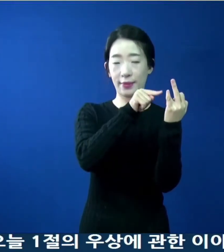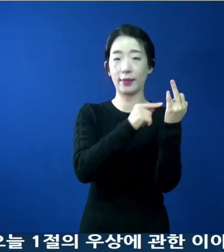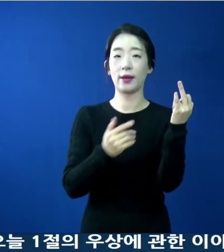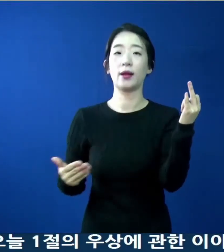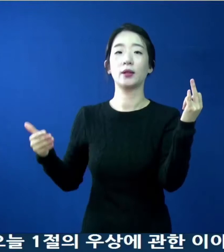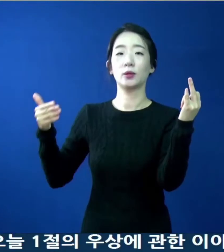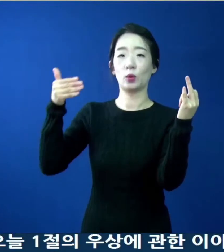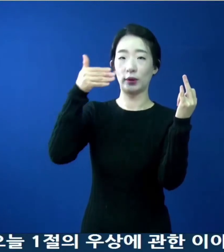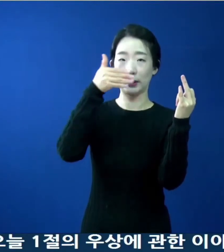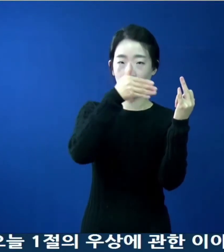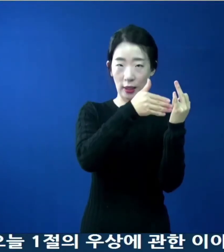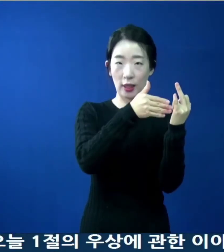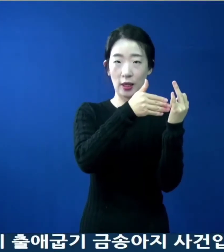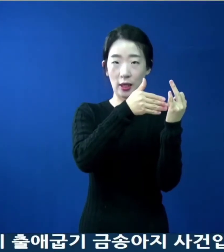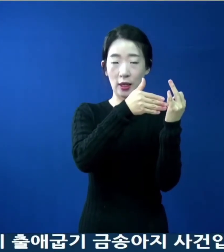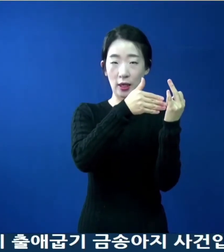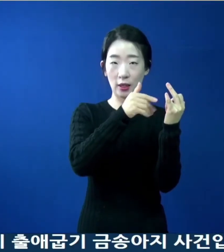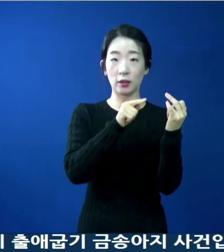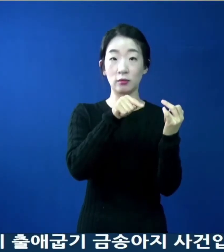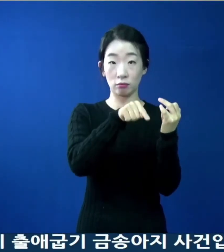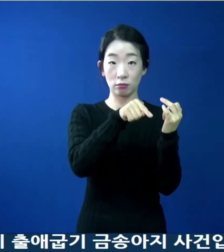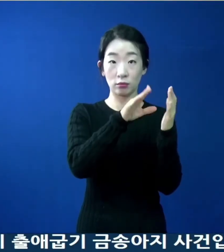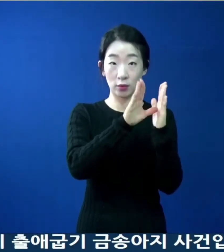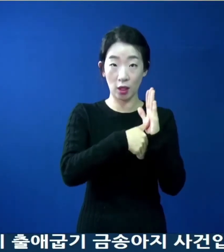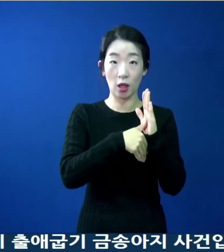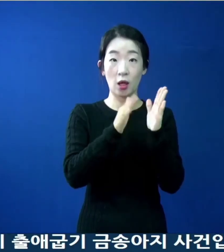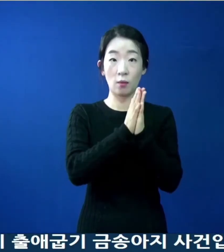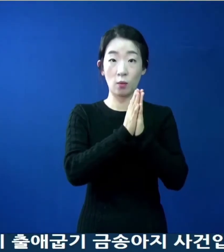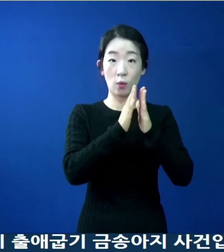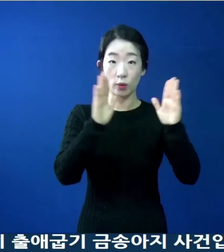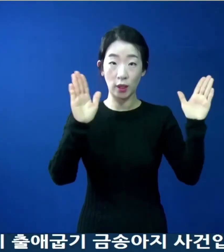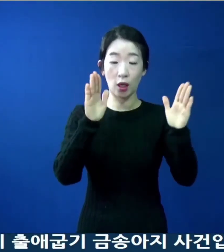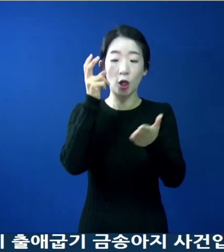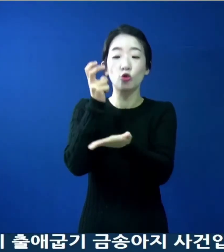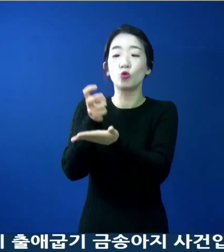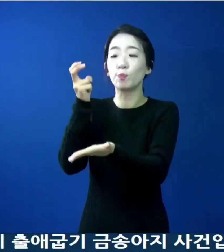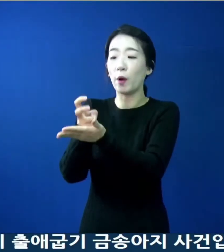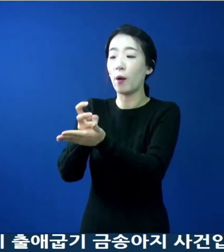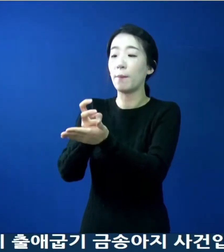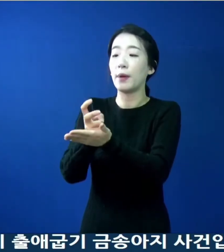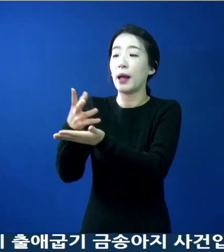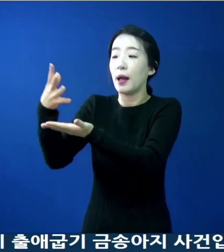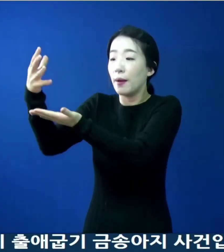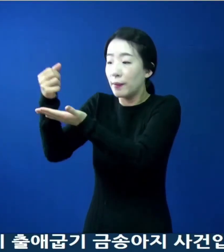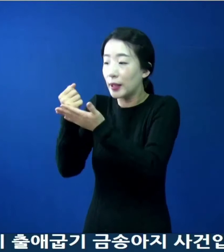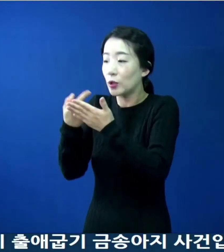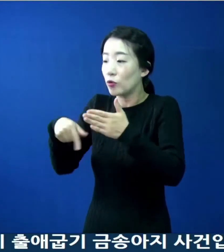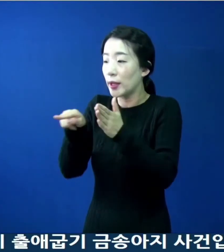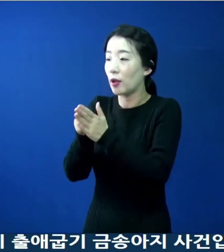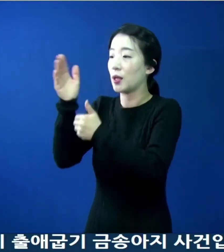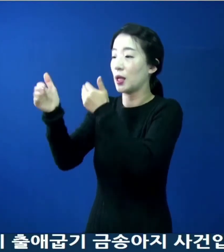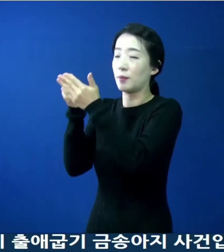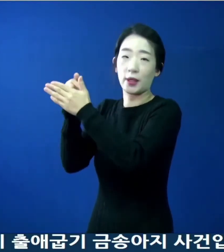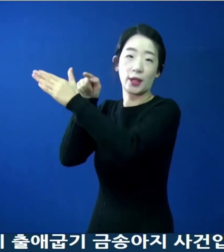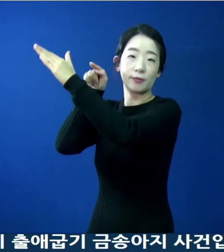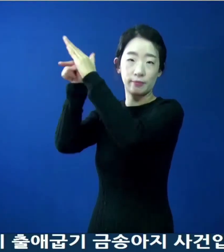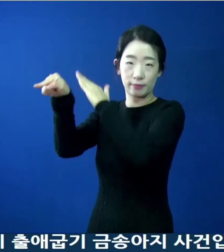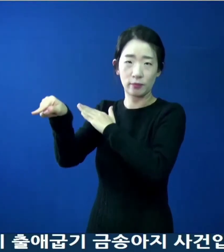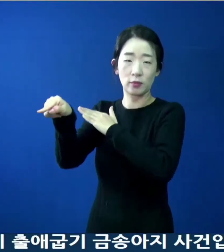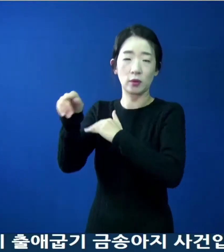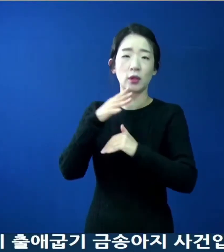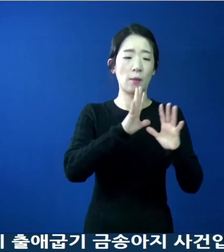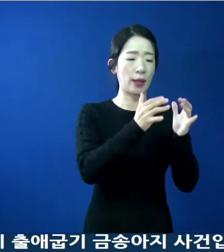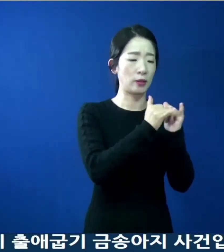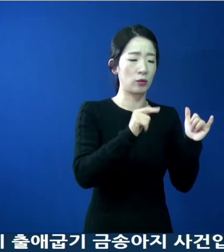됩니다. 이 시내산에서 모세가 율법을 받으러 하나님께 나아가게 되고 모세가 없어집니다.